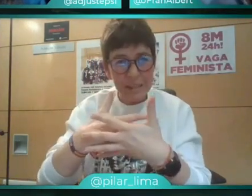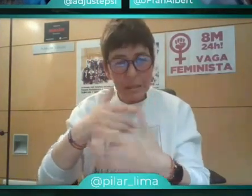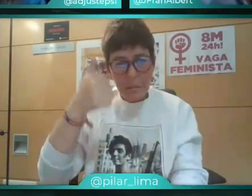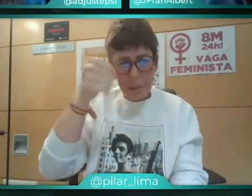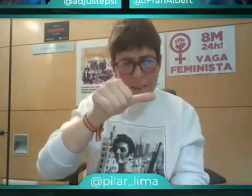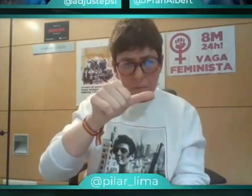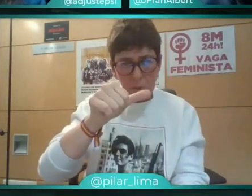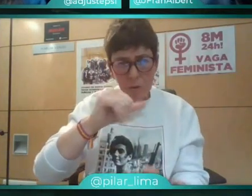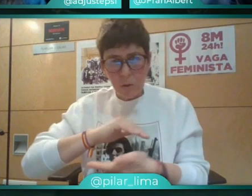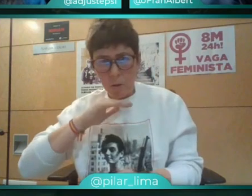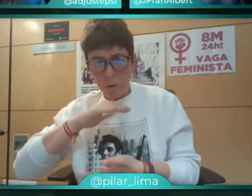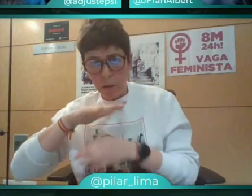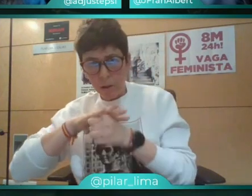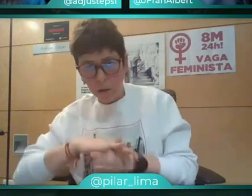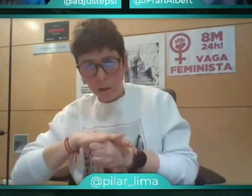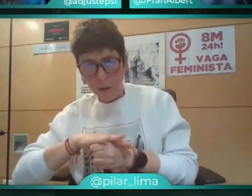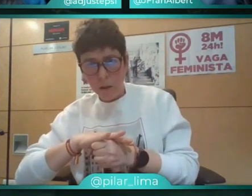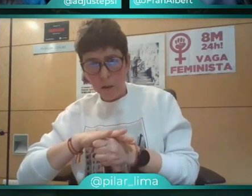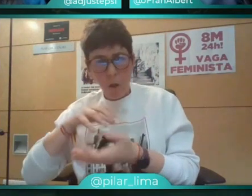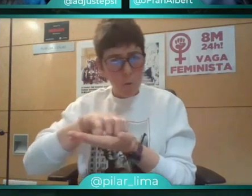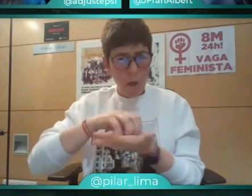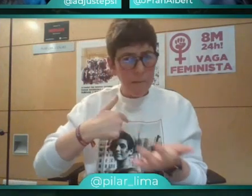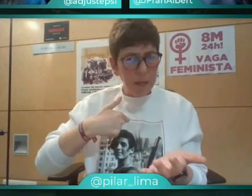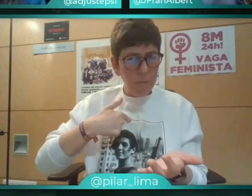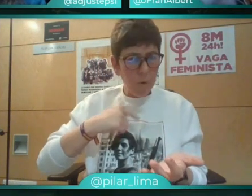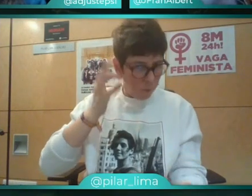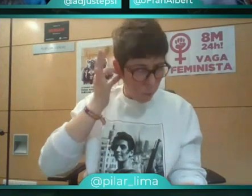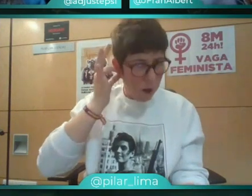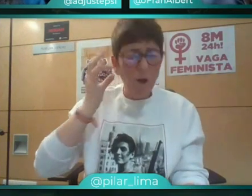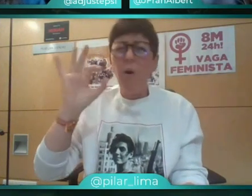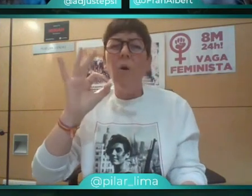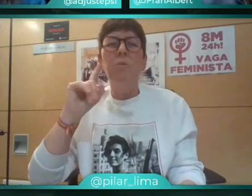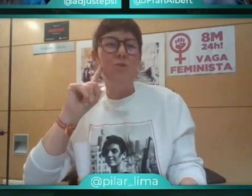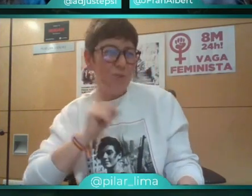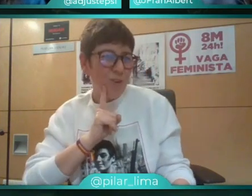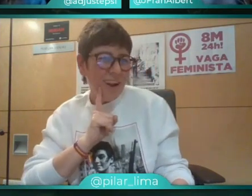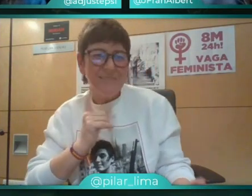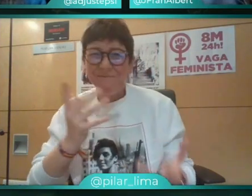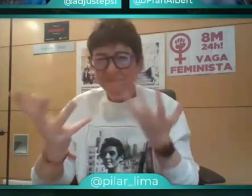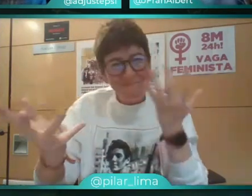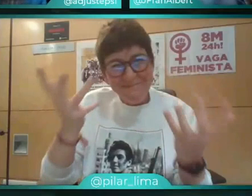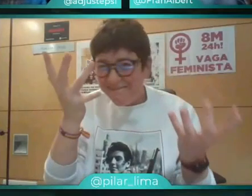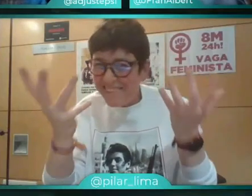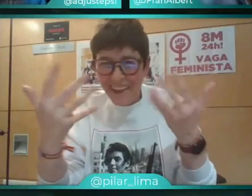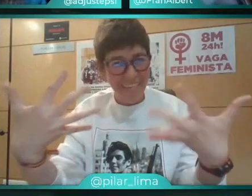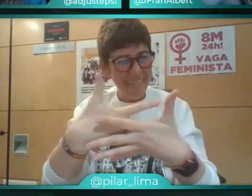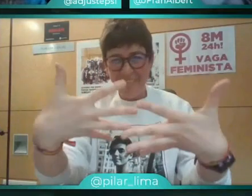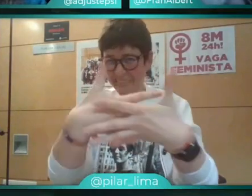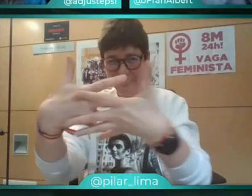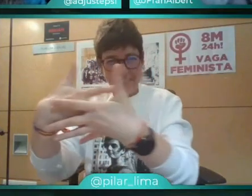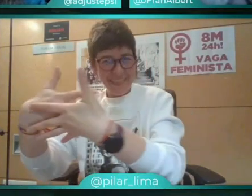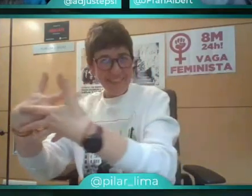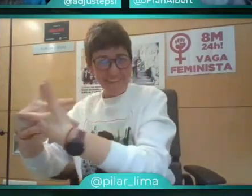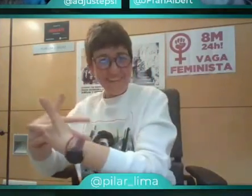a veces todo esto se mezcla el capacitismo pachismo machismo durante mí durante